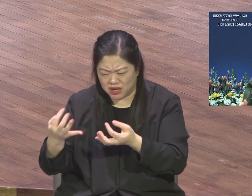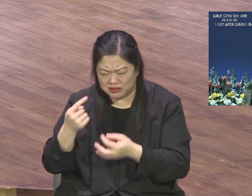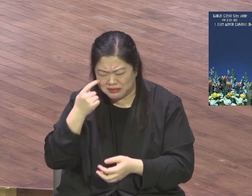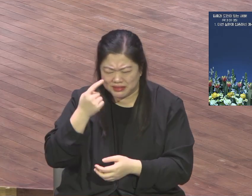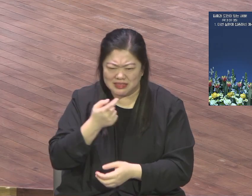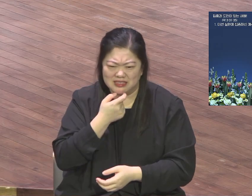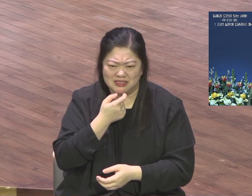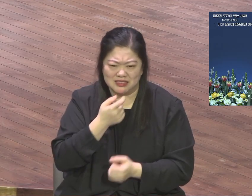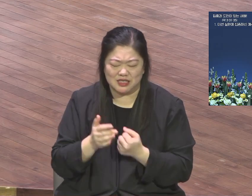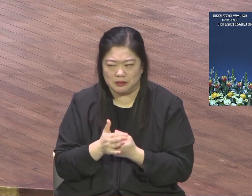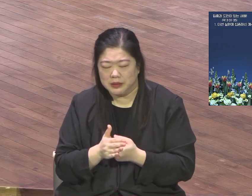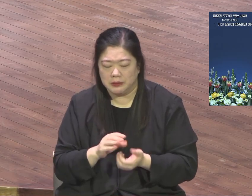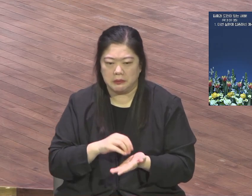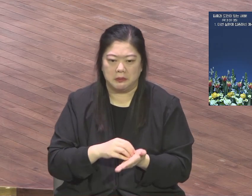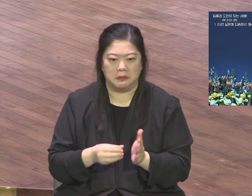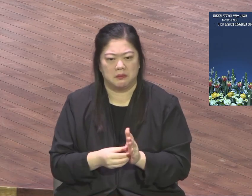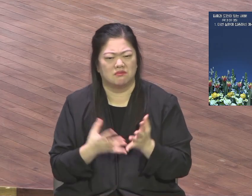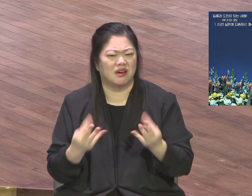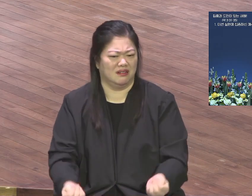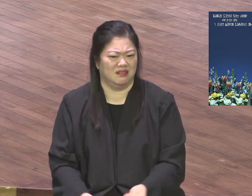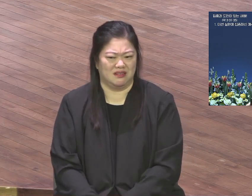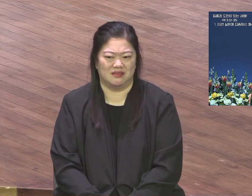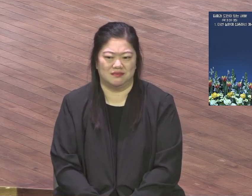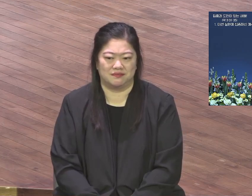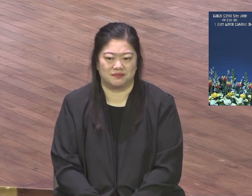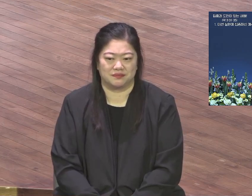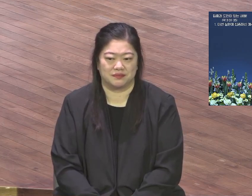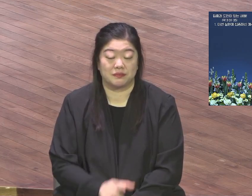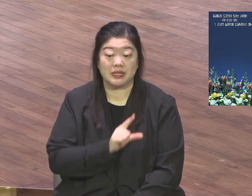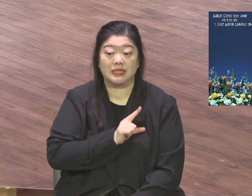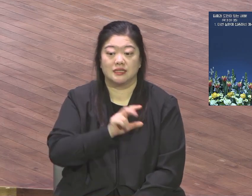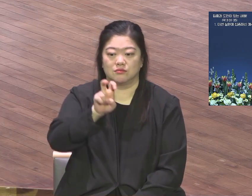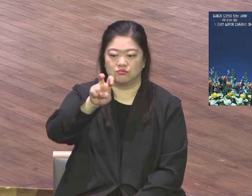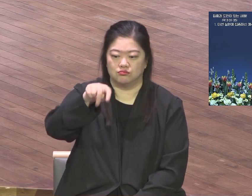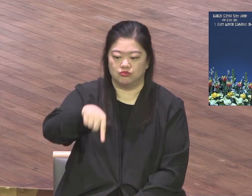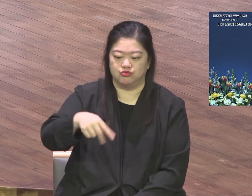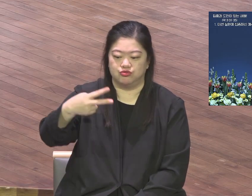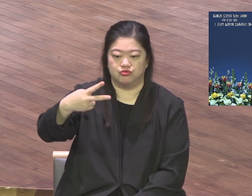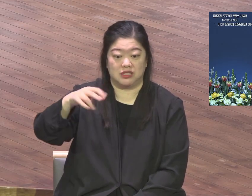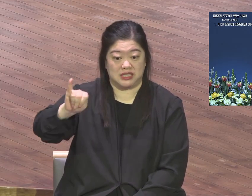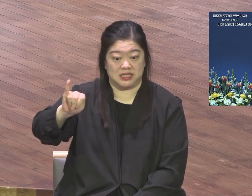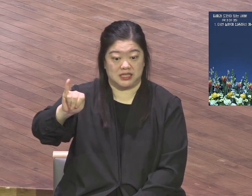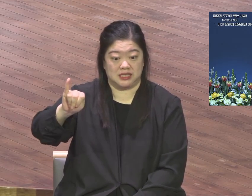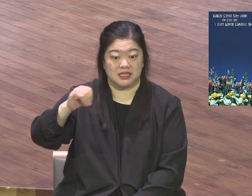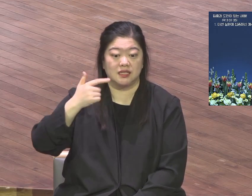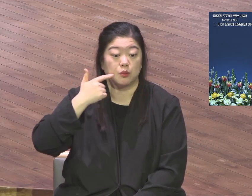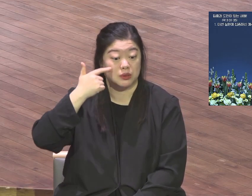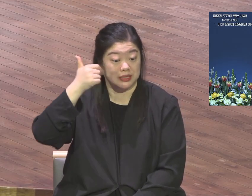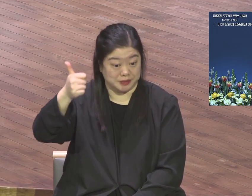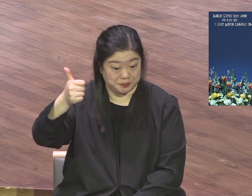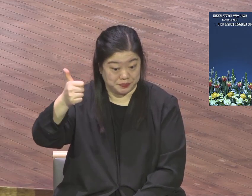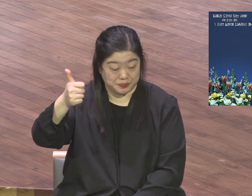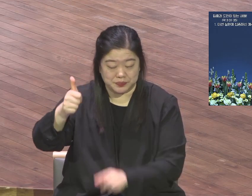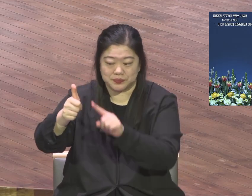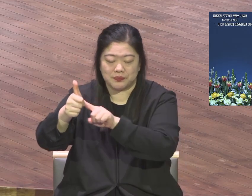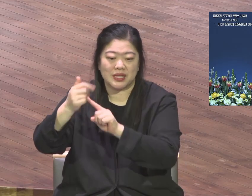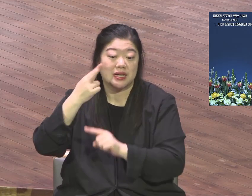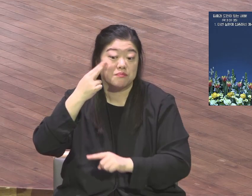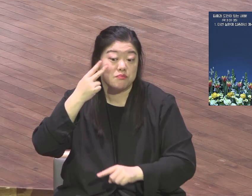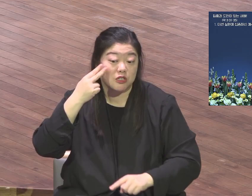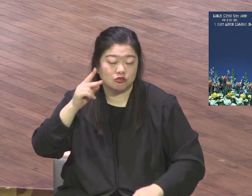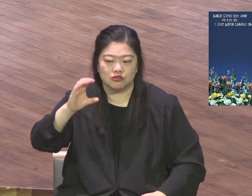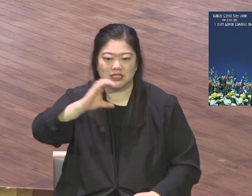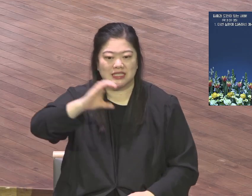유명한 전도자 디엘 무디 목사님이 사역 중심지가 시카고였어요. 시카고 원래 이분이